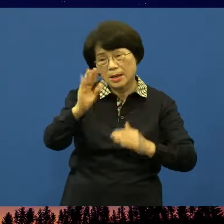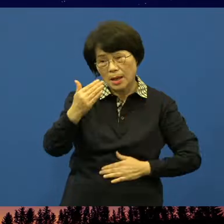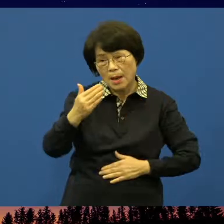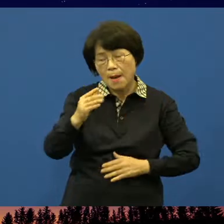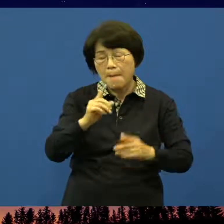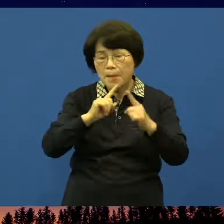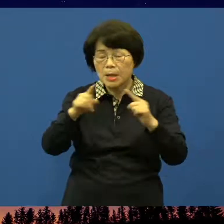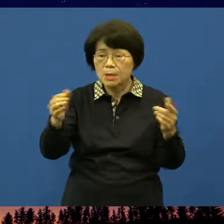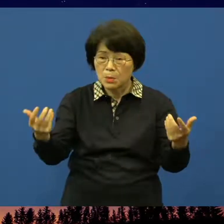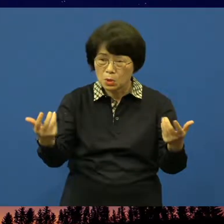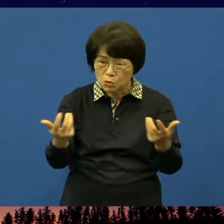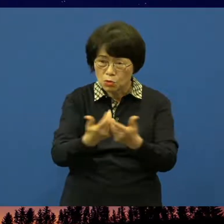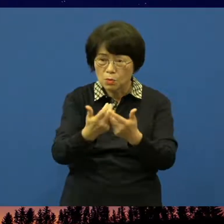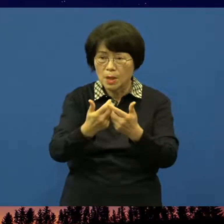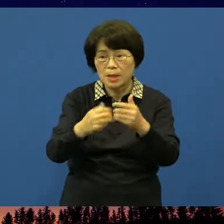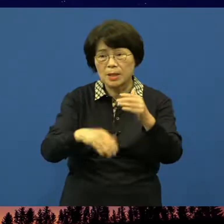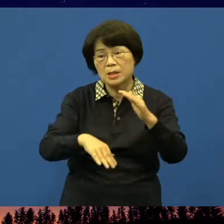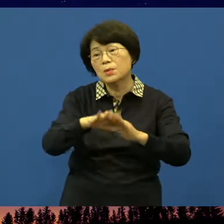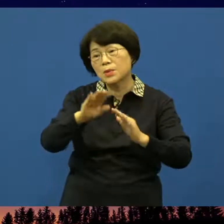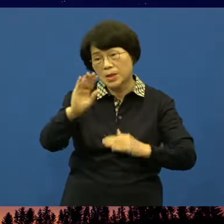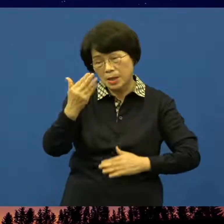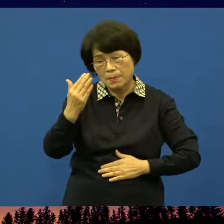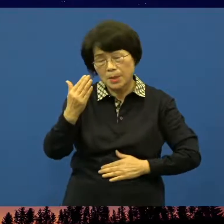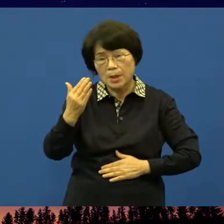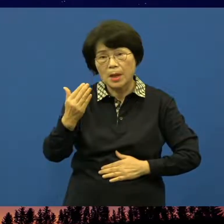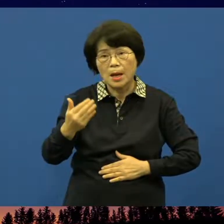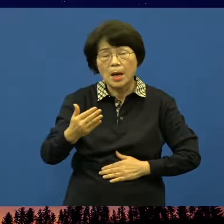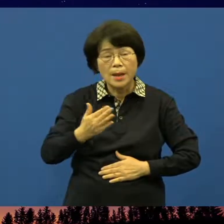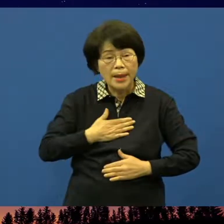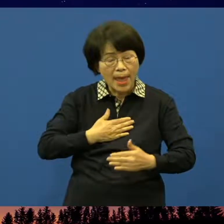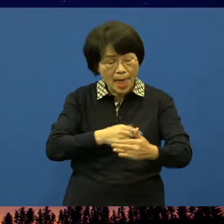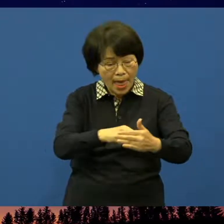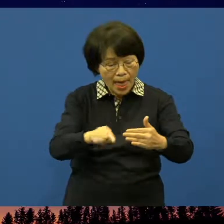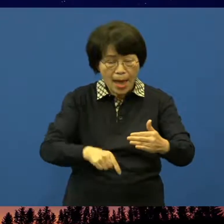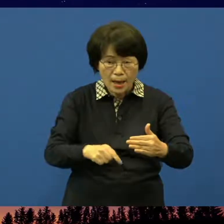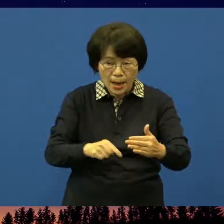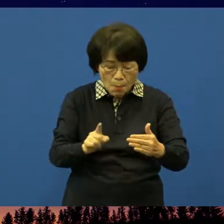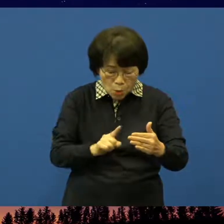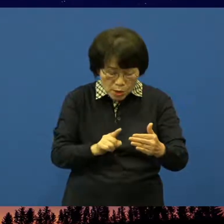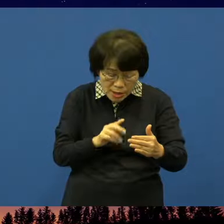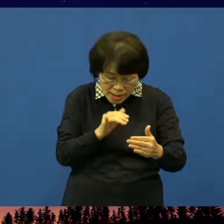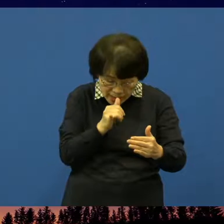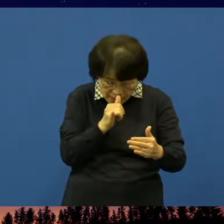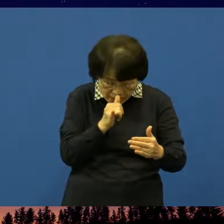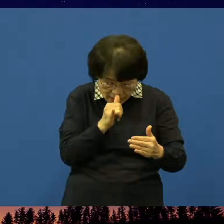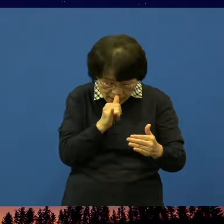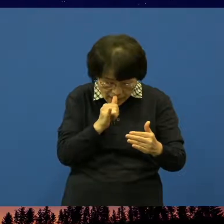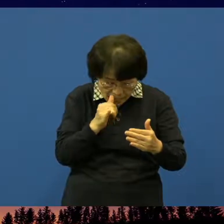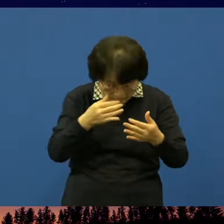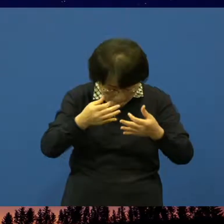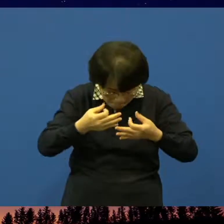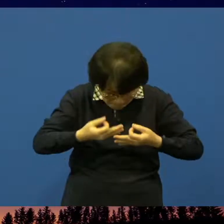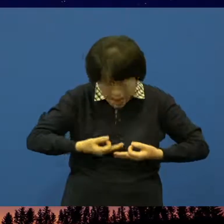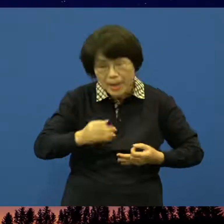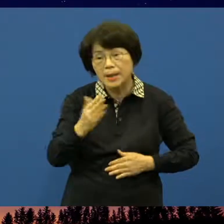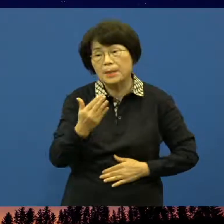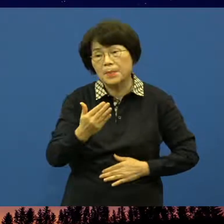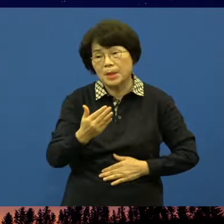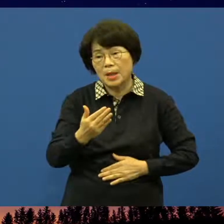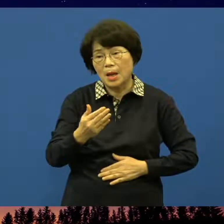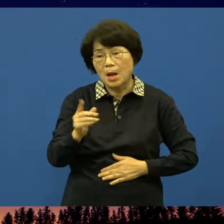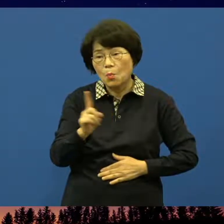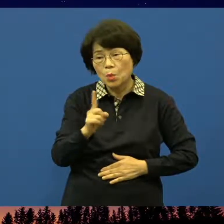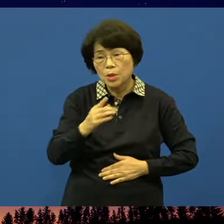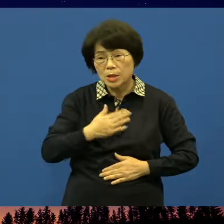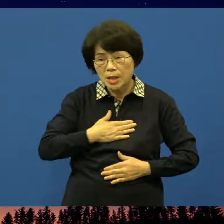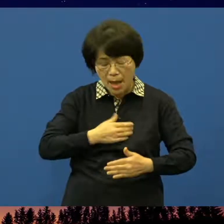말씀으로 충만해야 되는 것입니다. 여러분, 우리 안에 무엇이 들어있는가? 이것을 스캔을 한번 해봐요. 스캔을 해봐야 돼요. 무엇이 우리